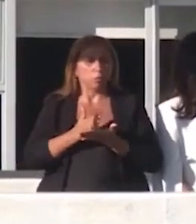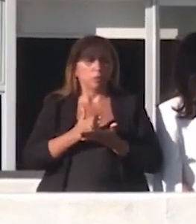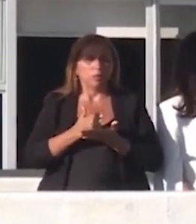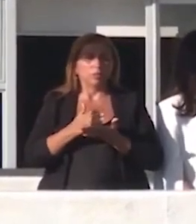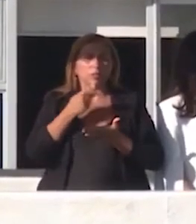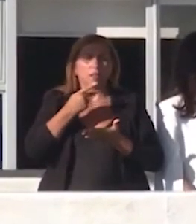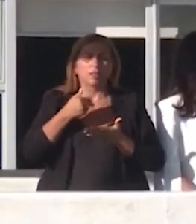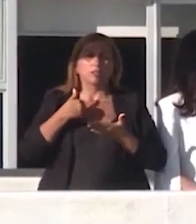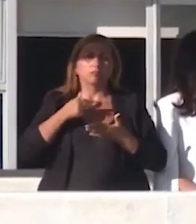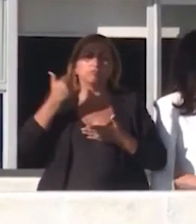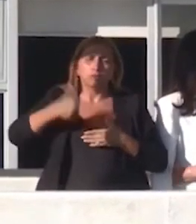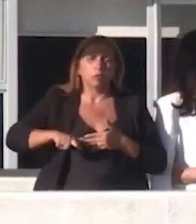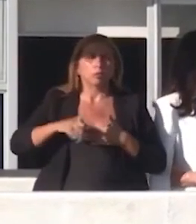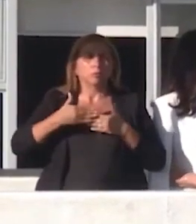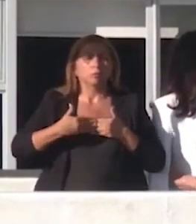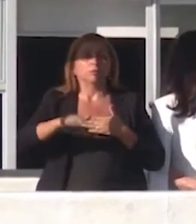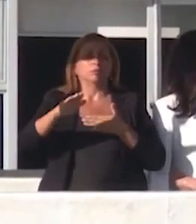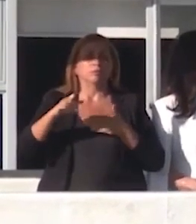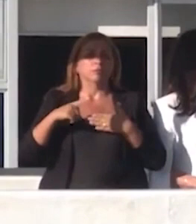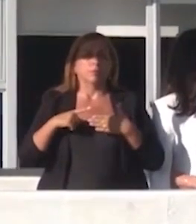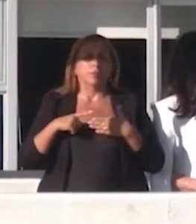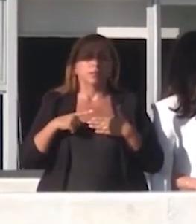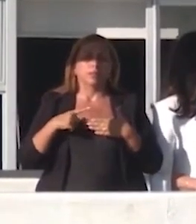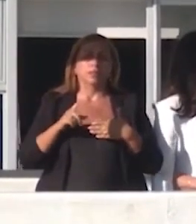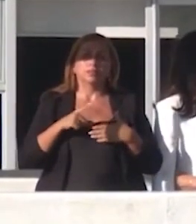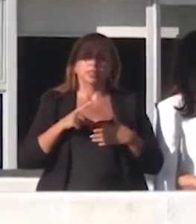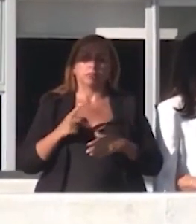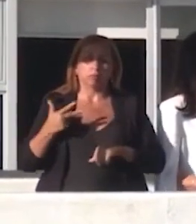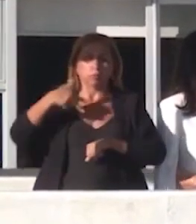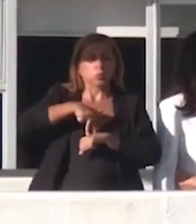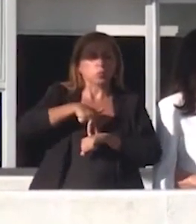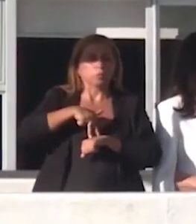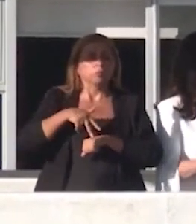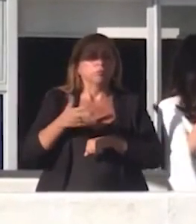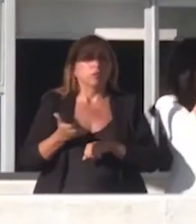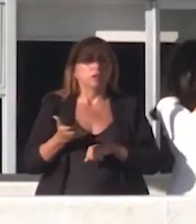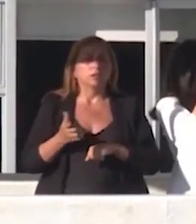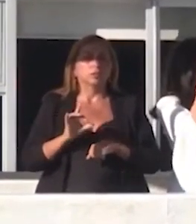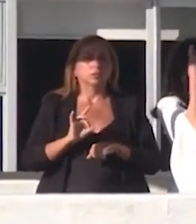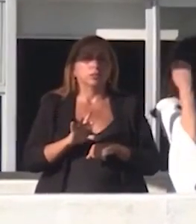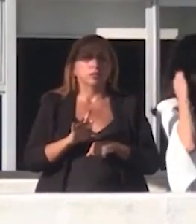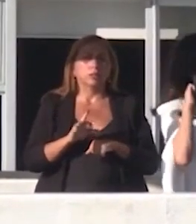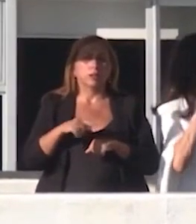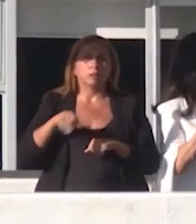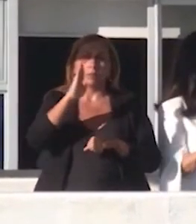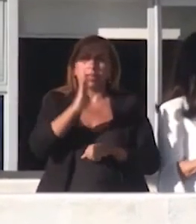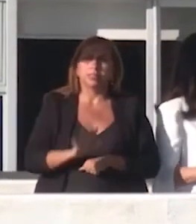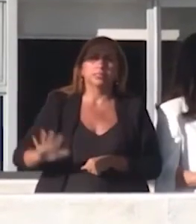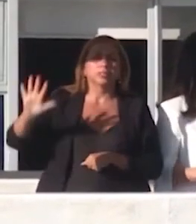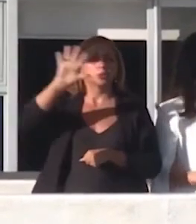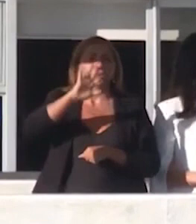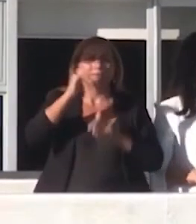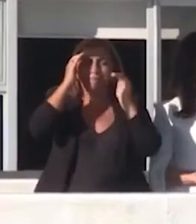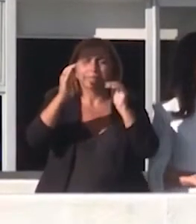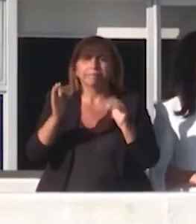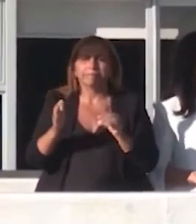meu pronunciamento após a vitória de 30 de outubro sobre a necessidade de unir o país.